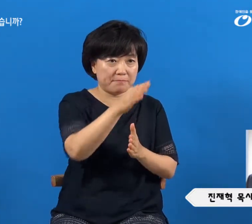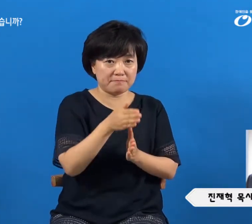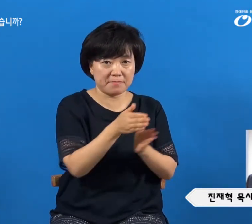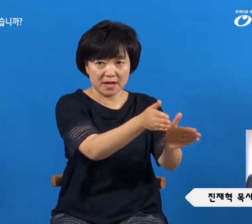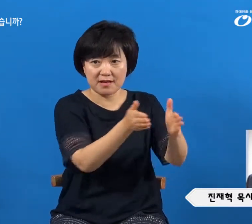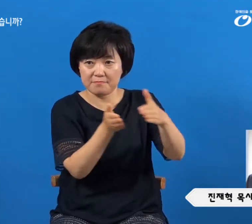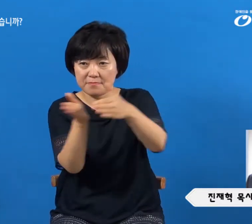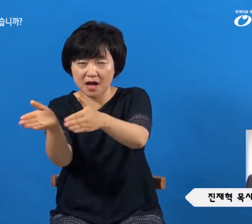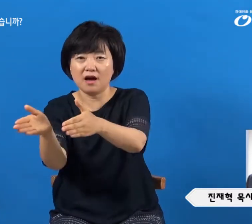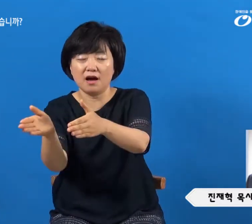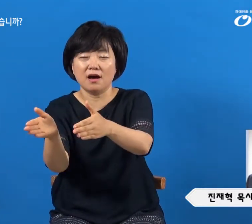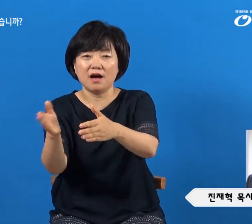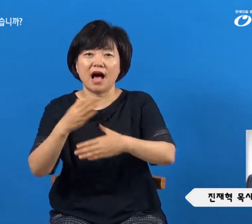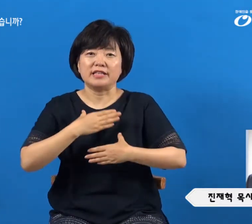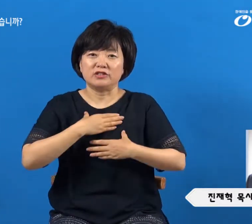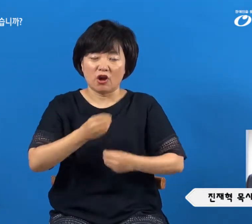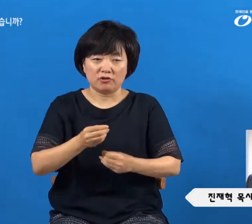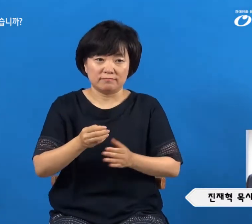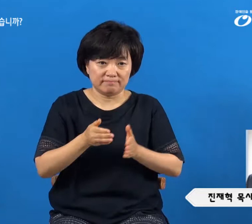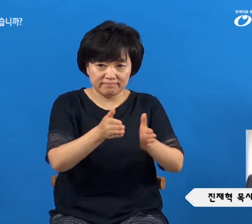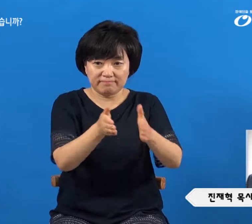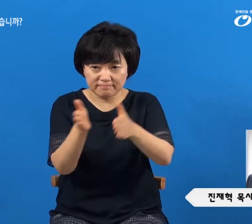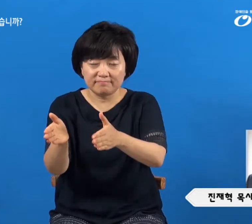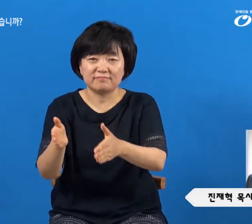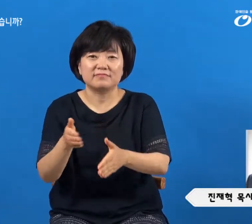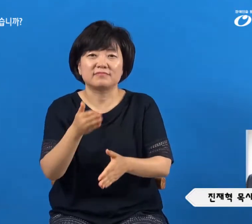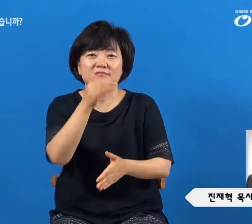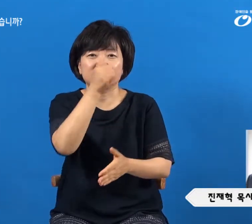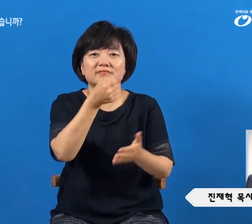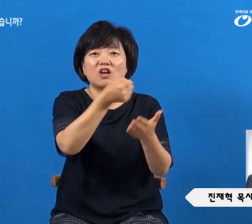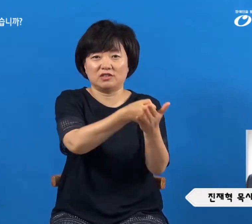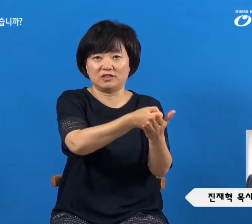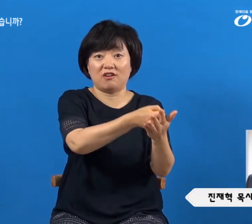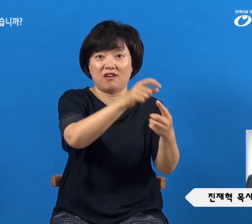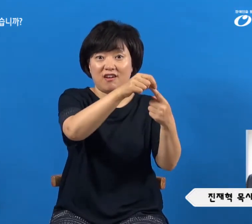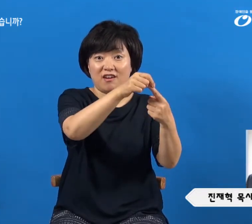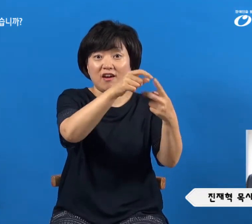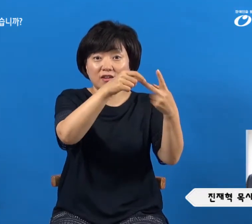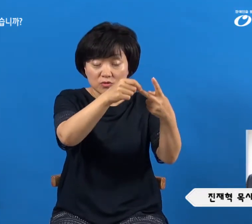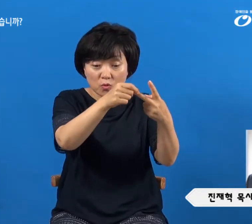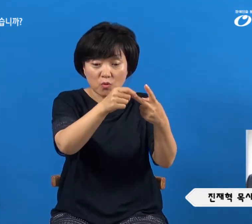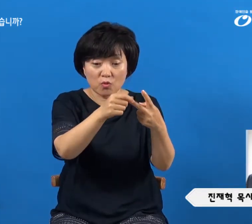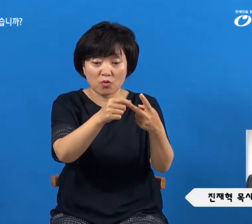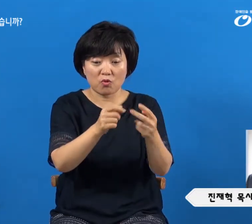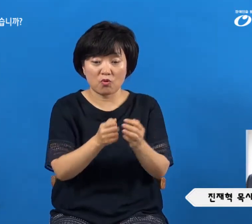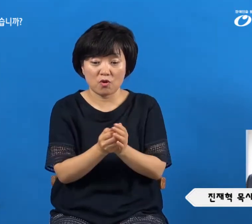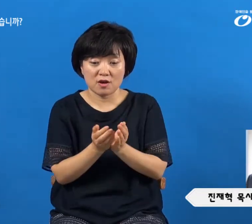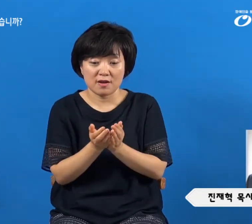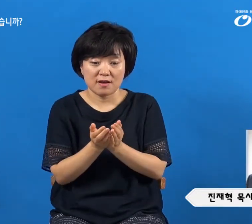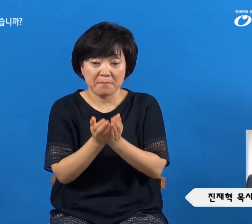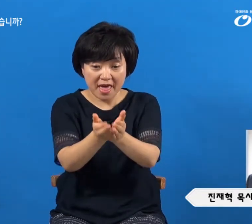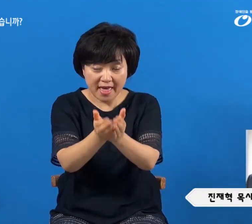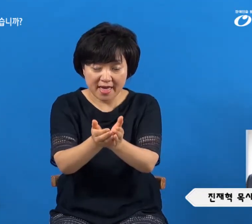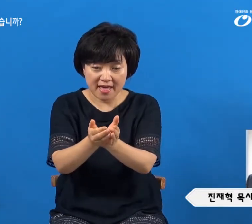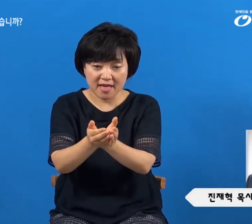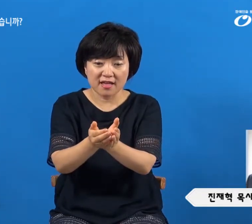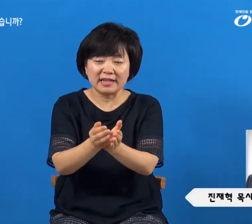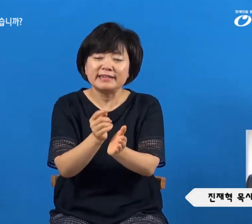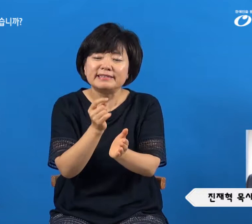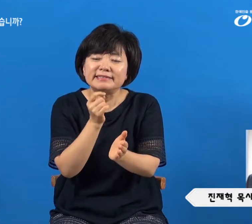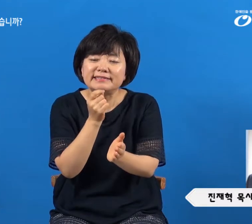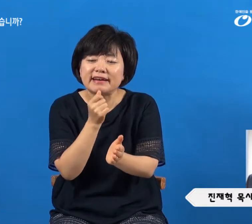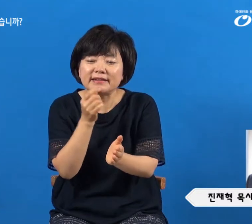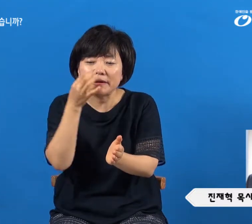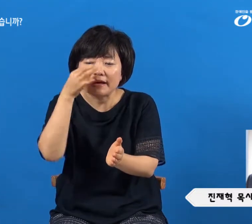안전도를 이야기합니다. 작은 지체지만 큰 힘을 가졌고 영향력이